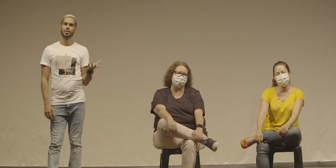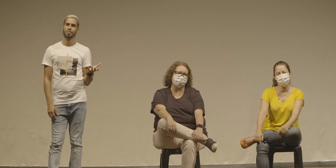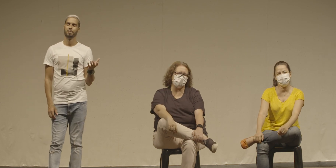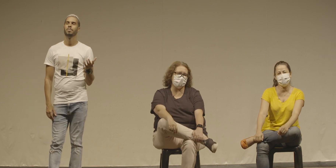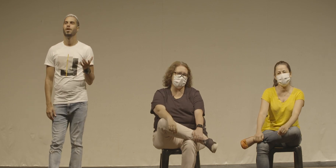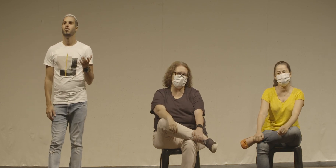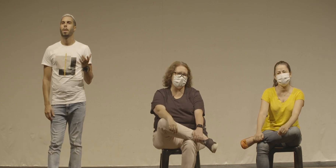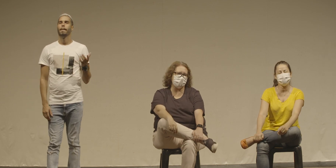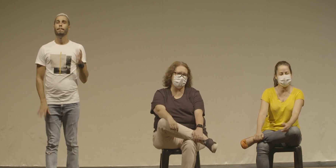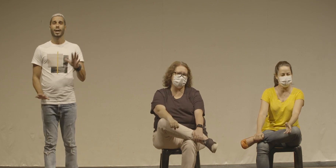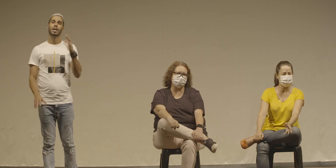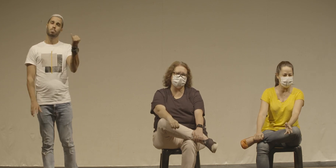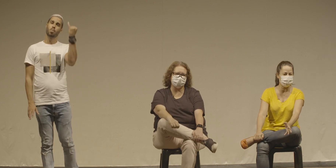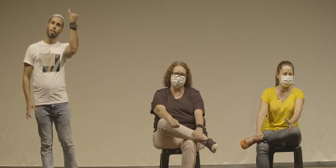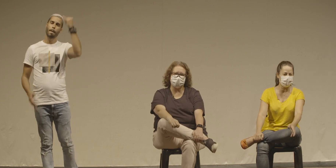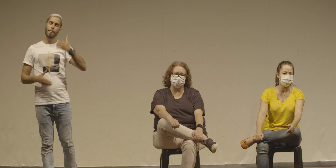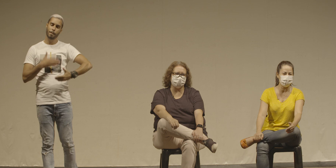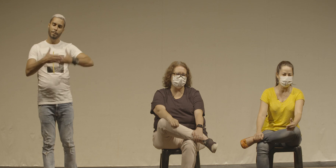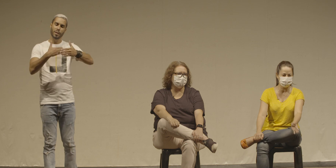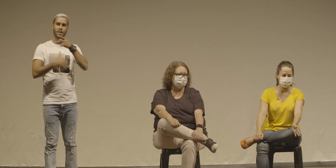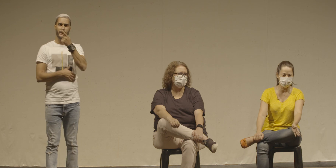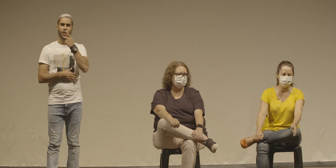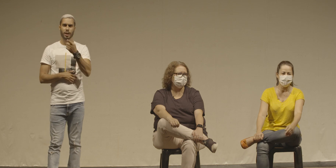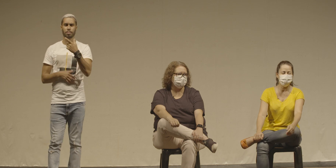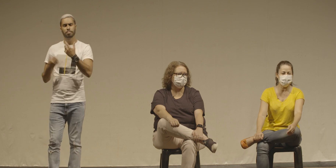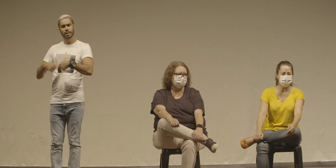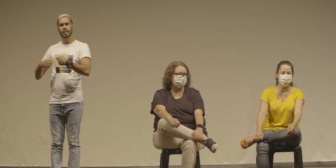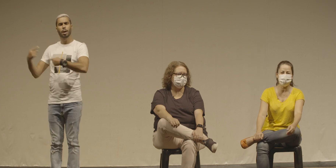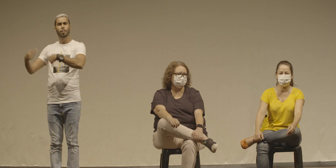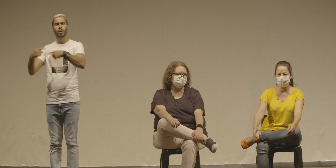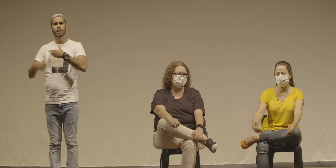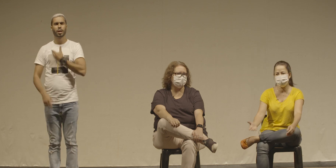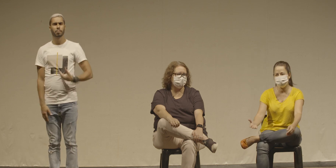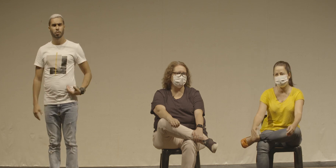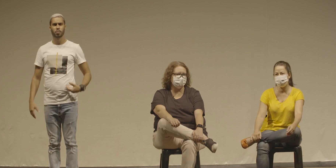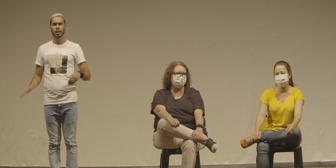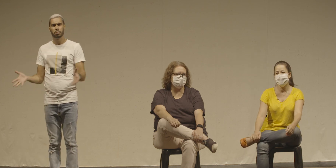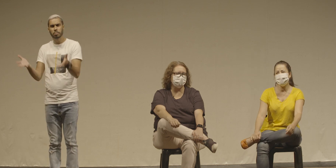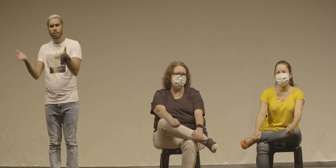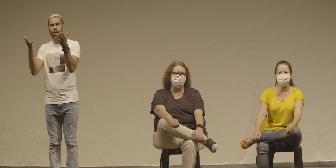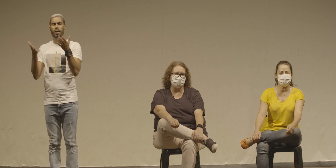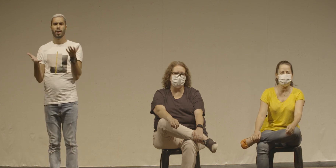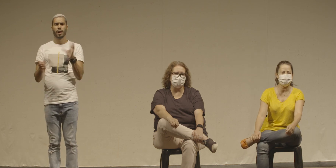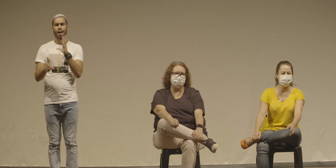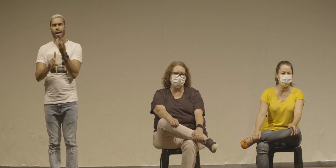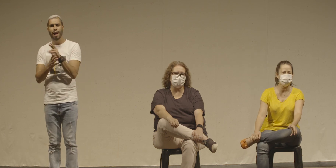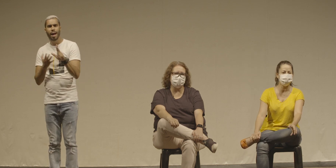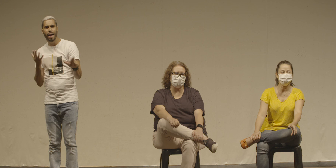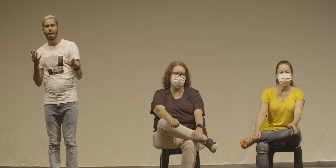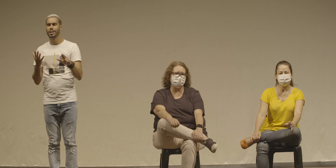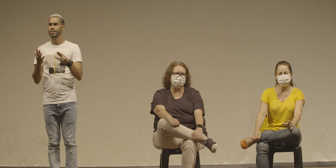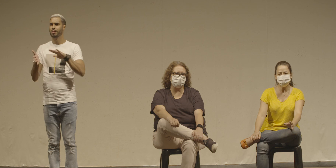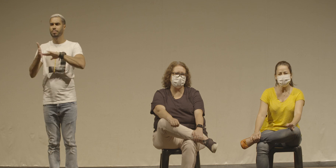é importante que, cada vez mais, como eu falei, políticas públicas de incentivo para a arte e o esporte, que se entenda que